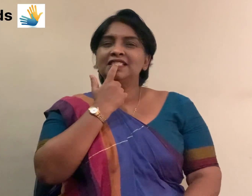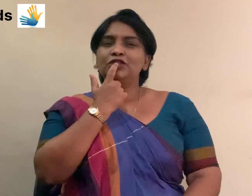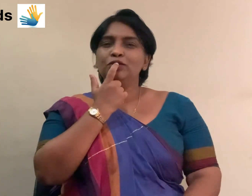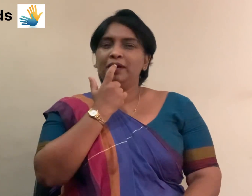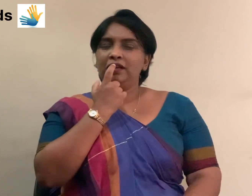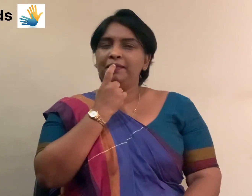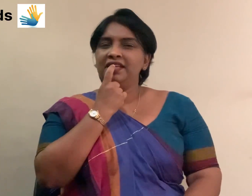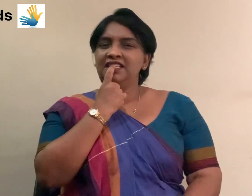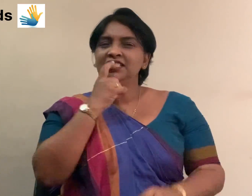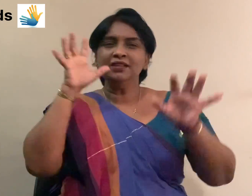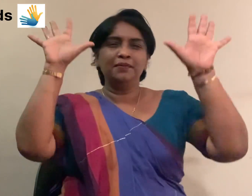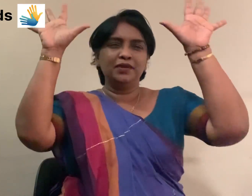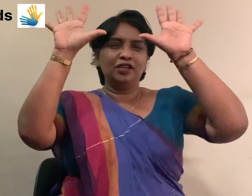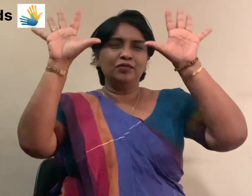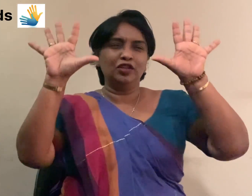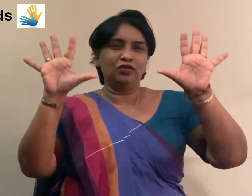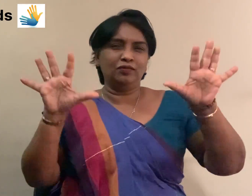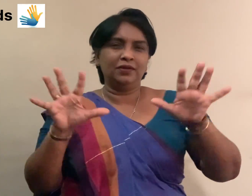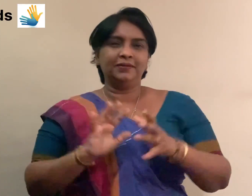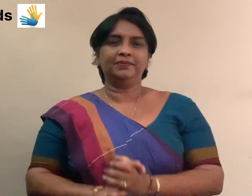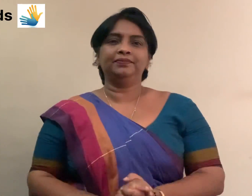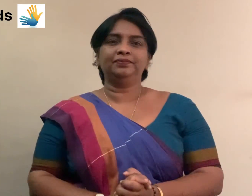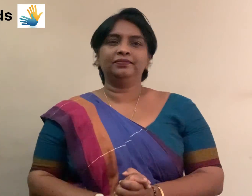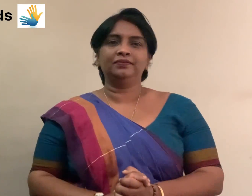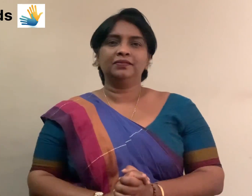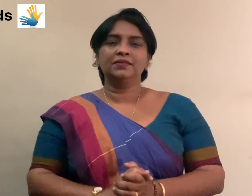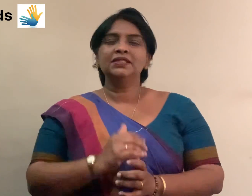සුදු පාට පෙන්නලා මේක මීදුම.